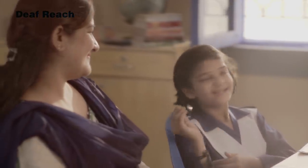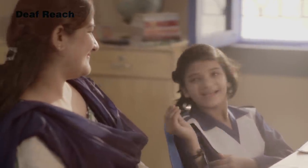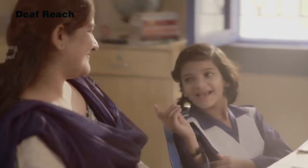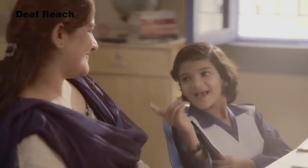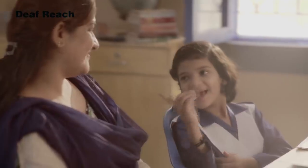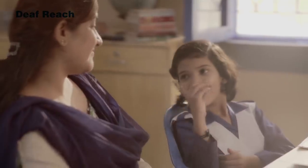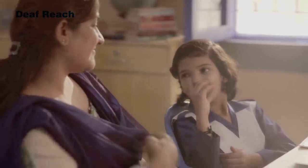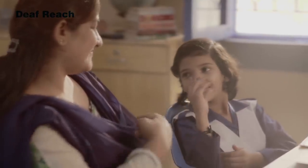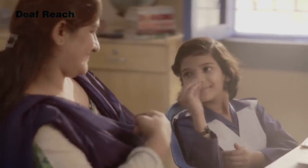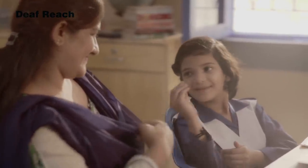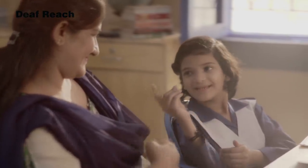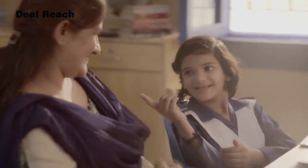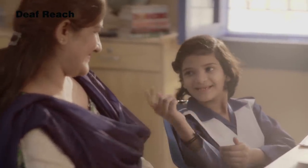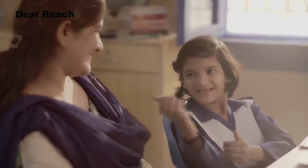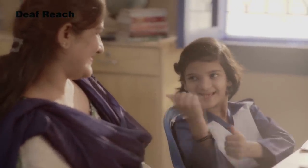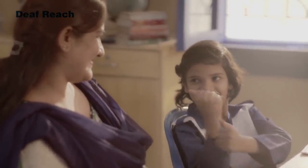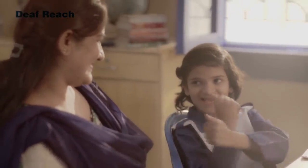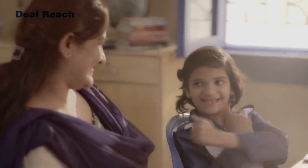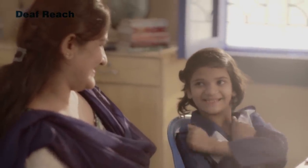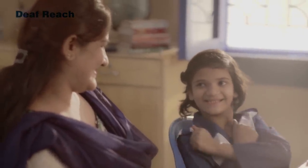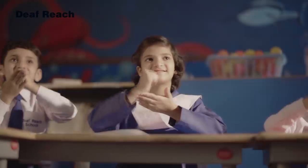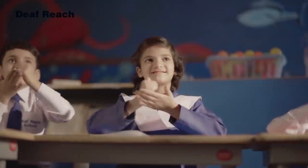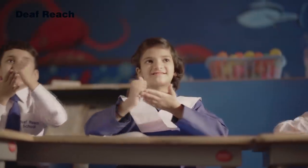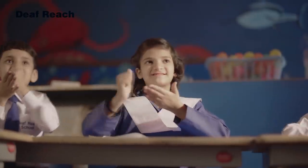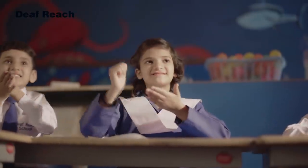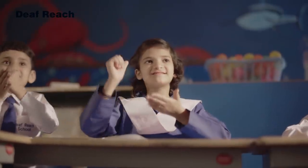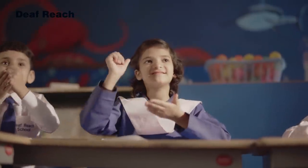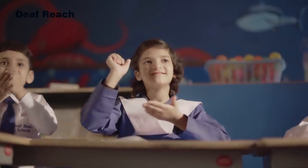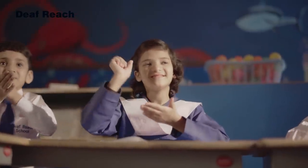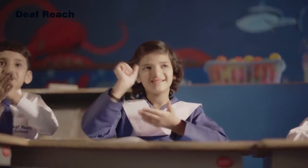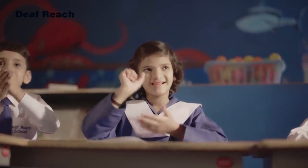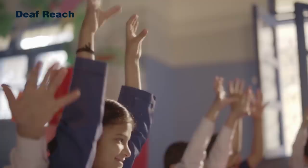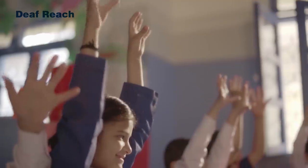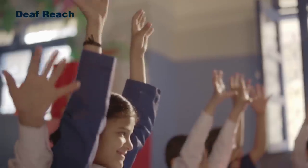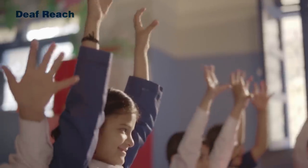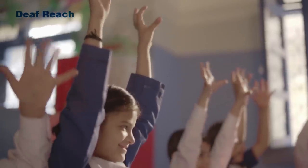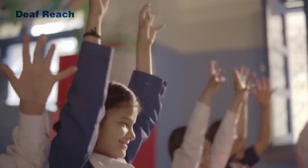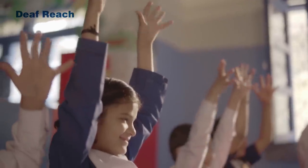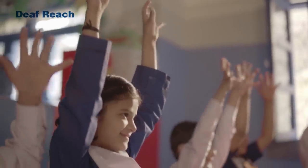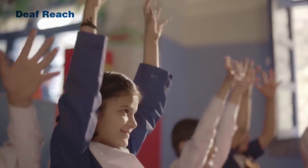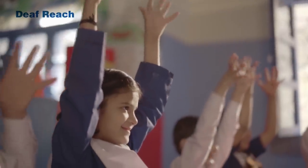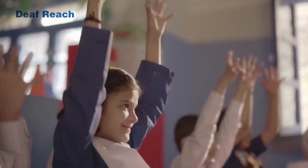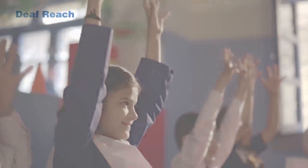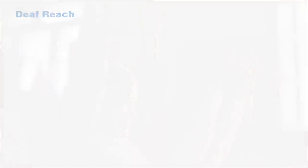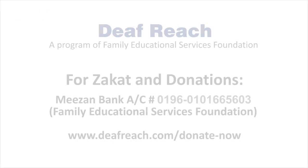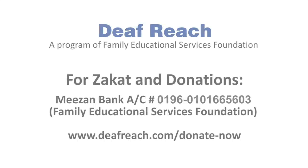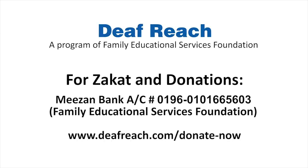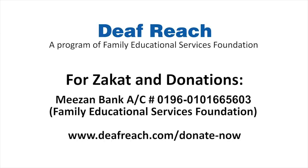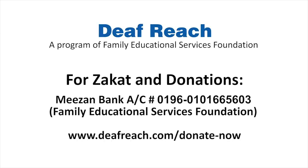आपकी जकात मेरी बेटी के बोलते हाथों की आवास बन सकती है अपने अतियात और